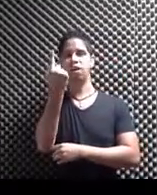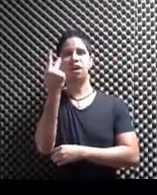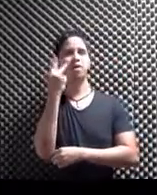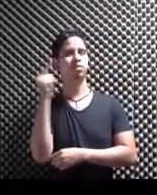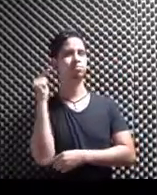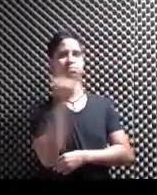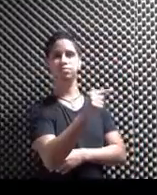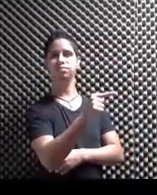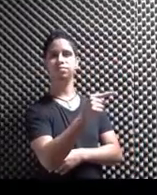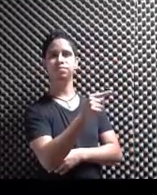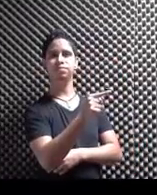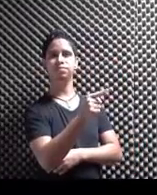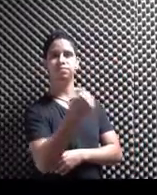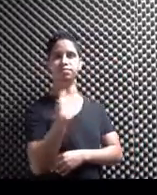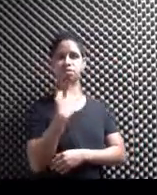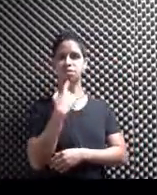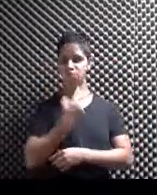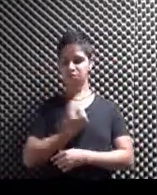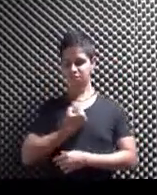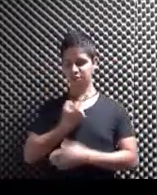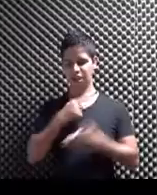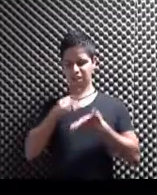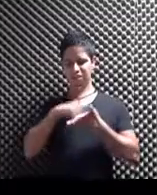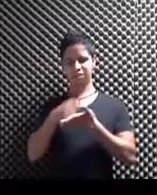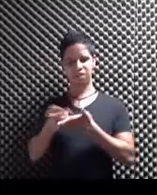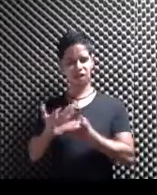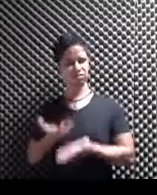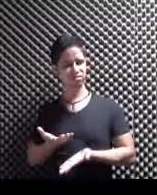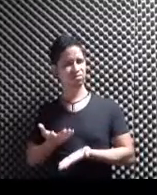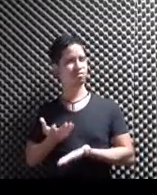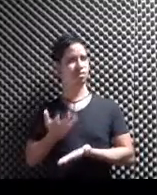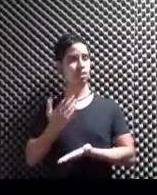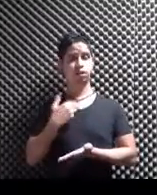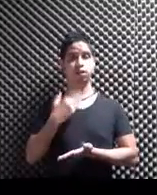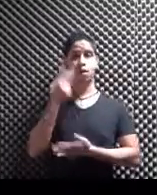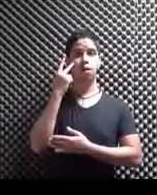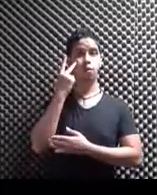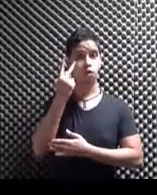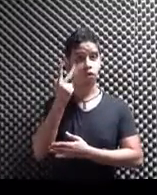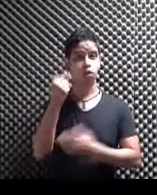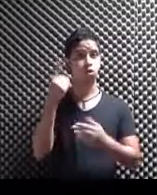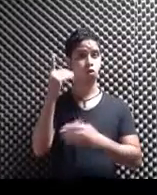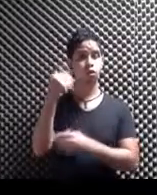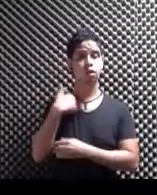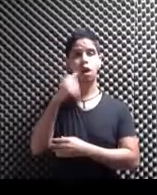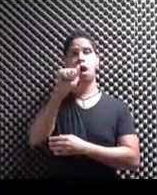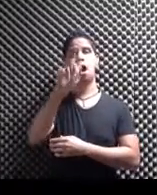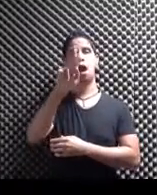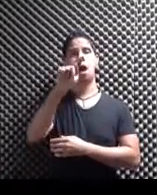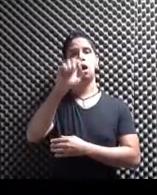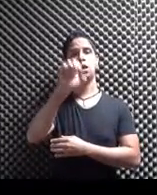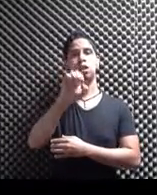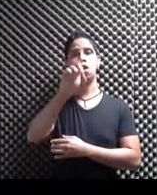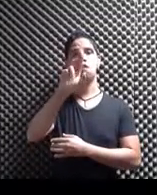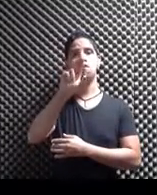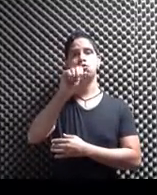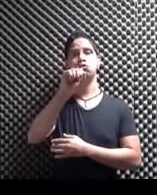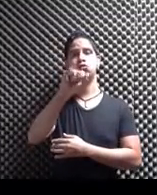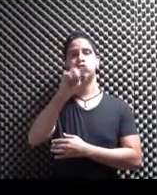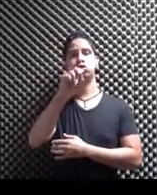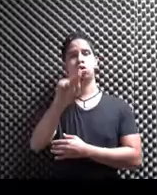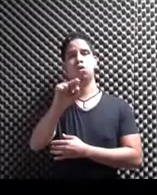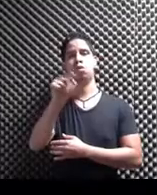chiquito de la cámara de acá. No me siento tan discriminada. Pero si nos quiere ver mejor, nos va a ver por artefusión.org. O por GuarzoBlanco